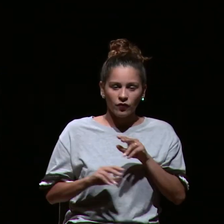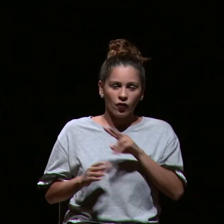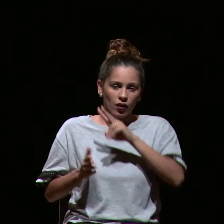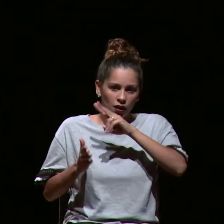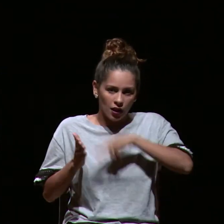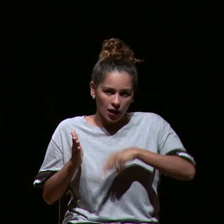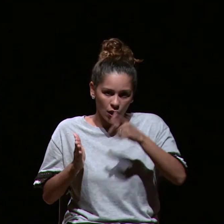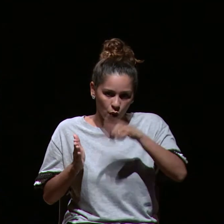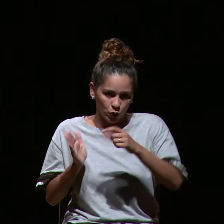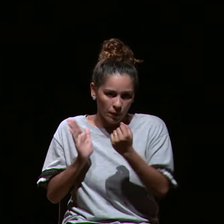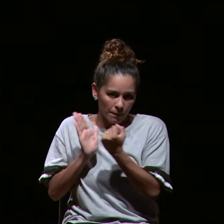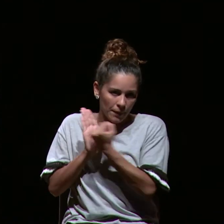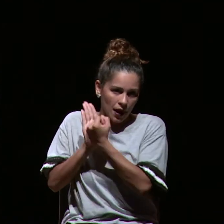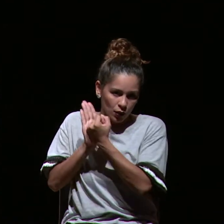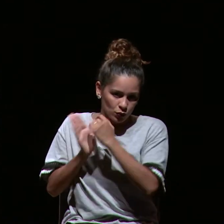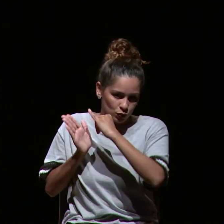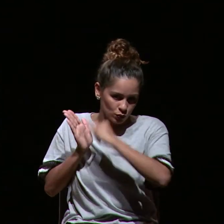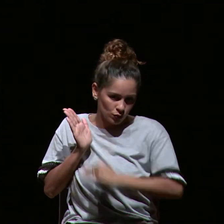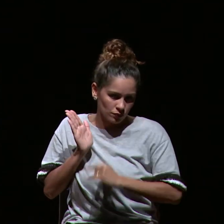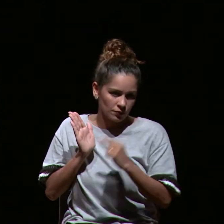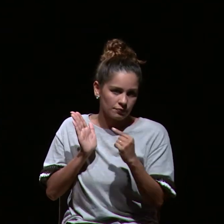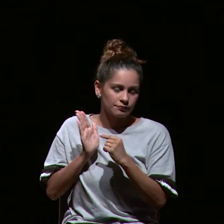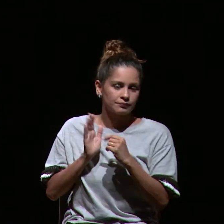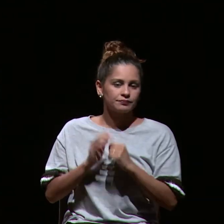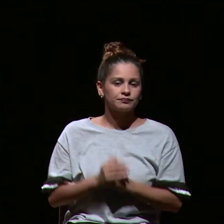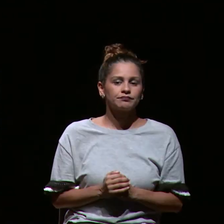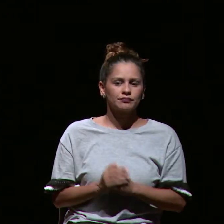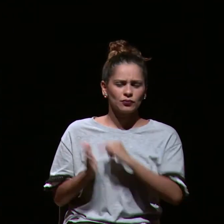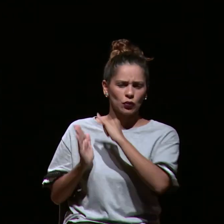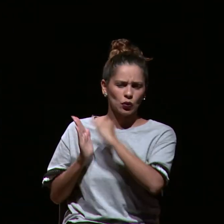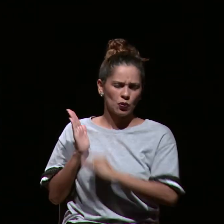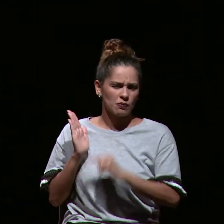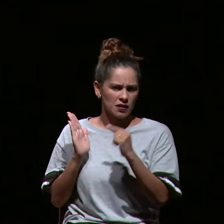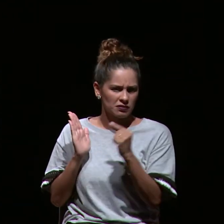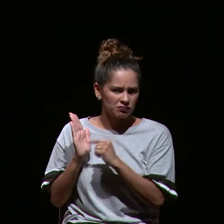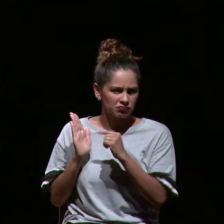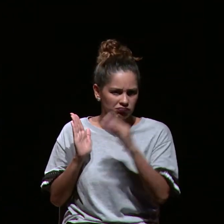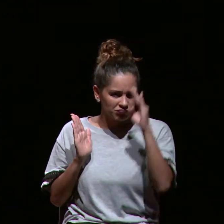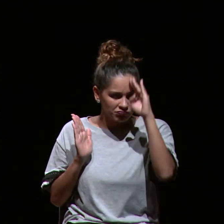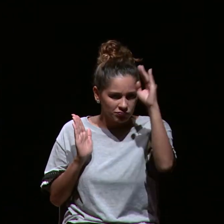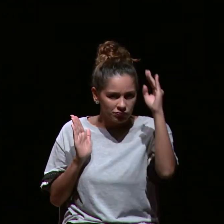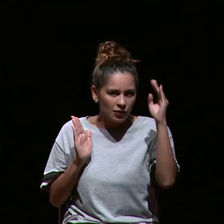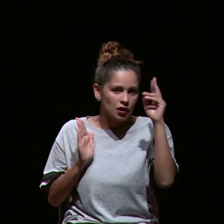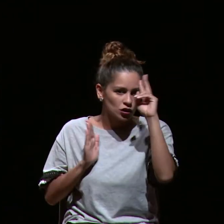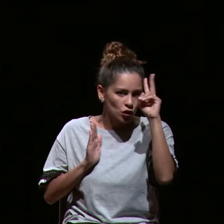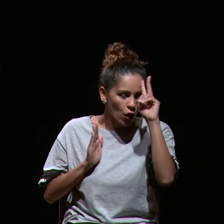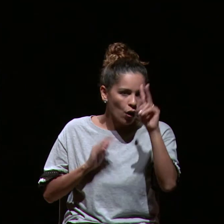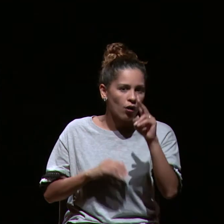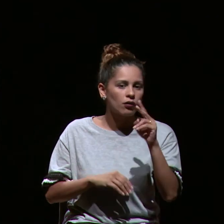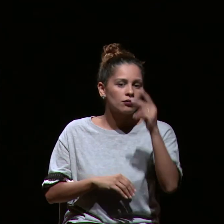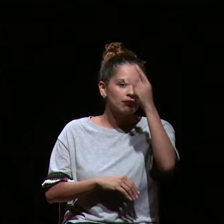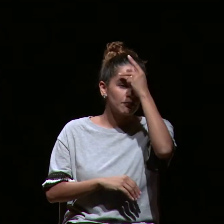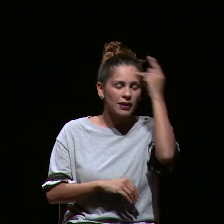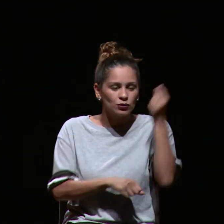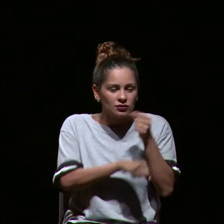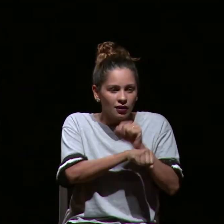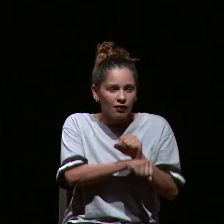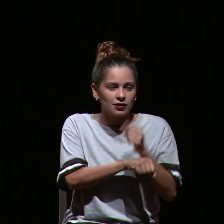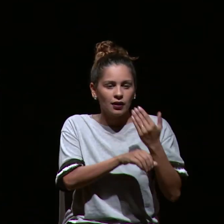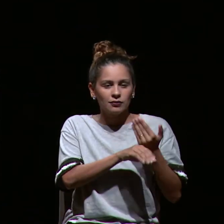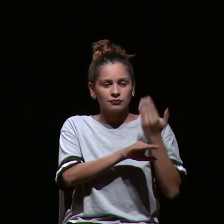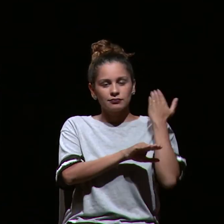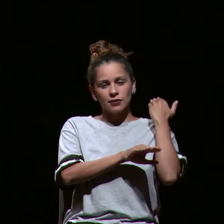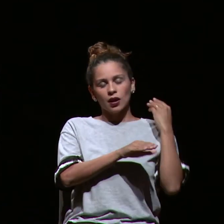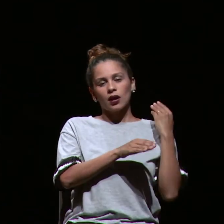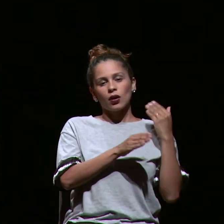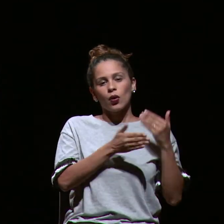documental da literatura. Refiro-me a um dos mais extraordinários documentos históricos sobre a vida de pessoas escravizadas no começo do século XIX.